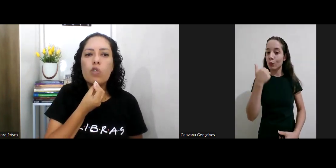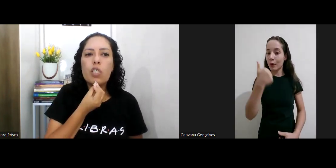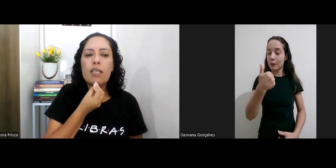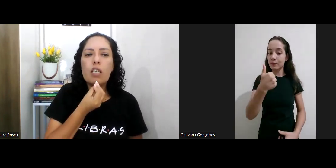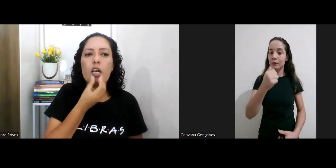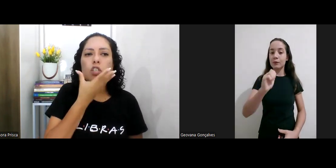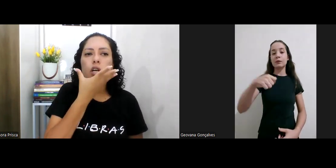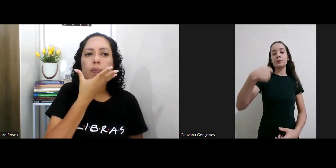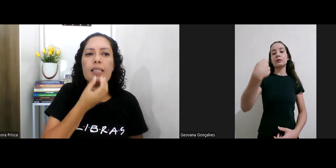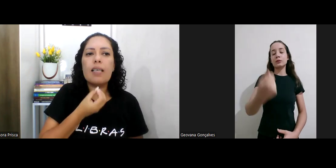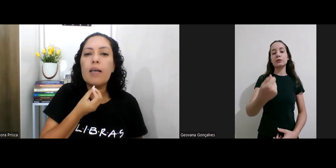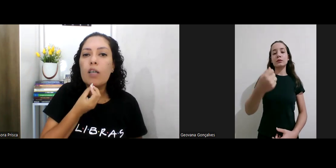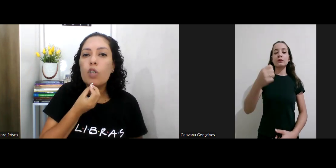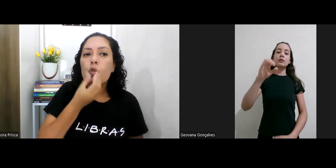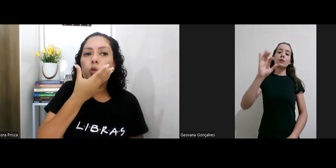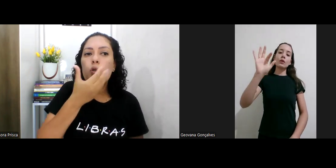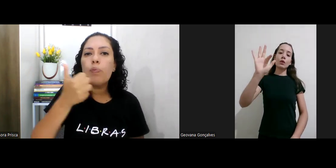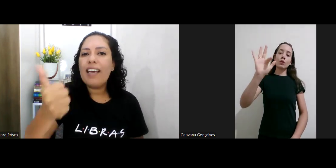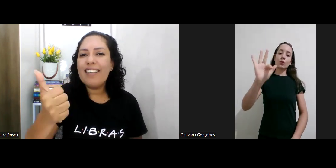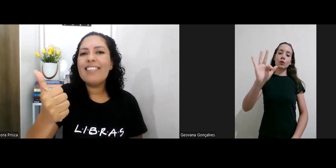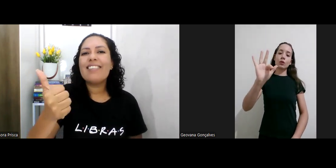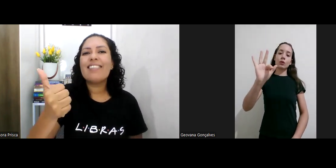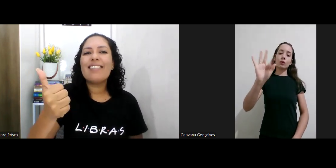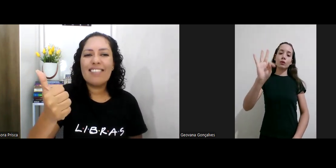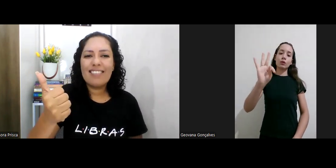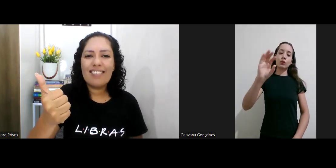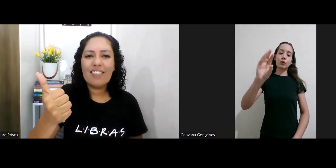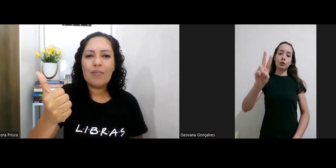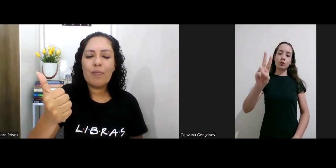Faz a conchinha aqui, ó, e joga para cima. Tudo bem?